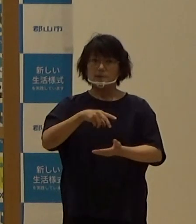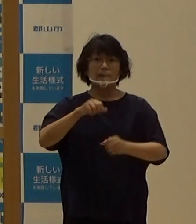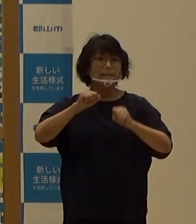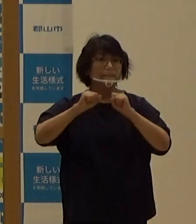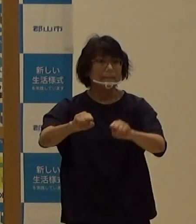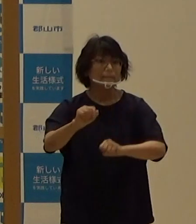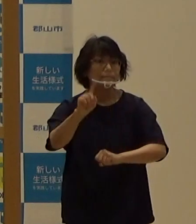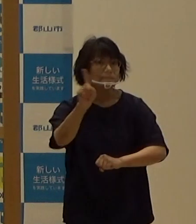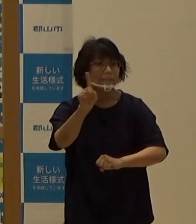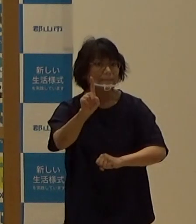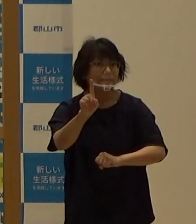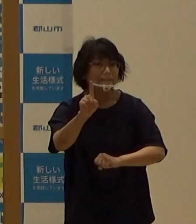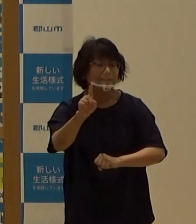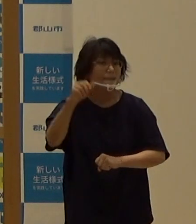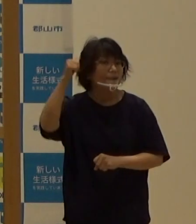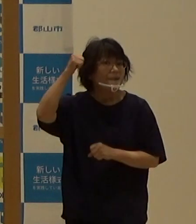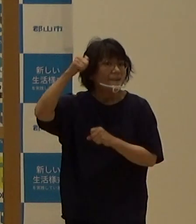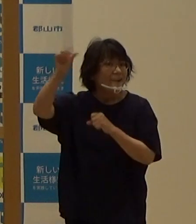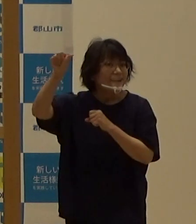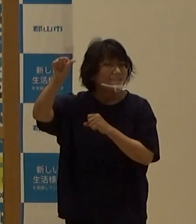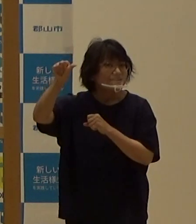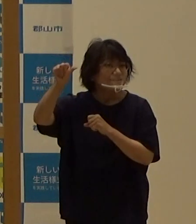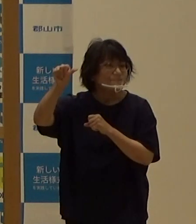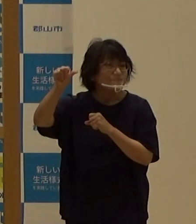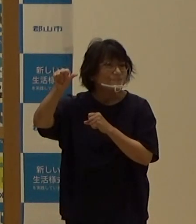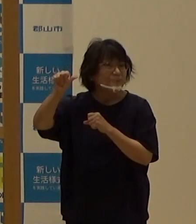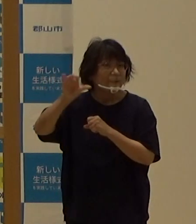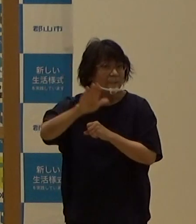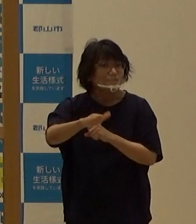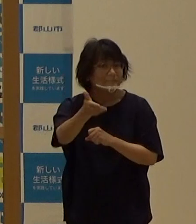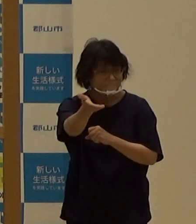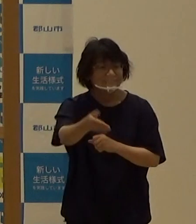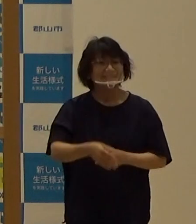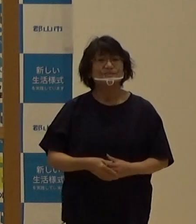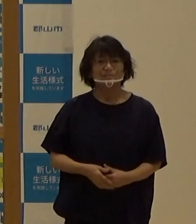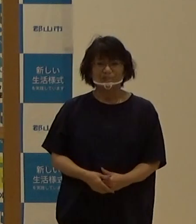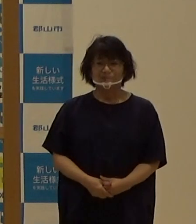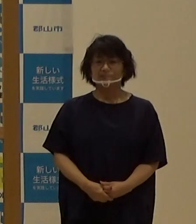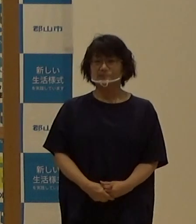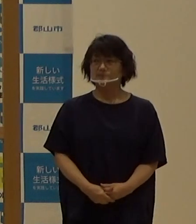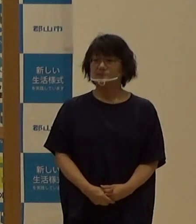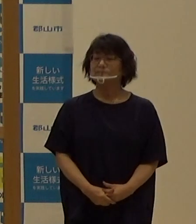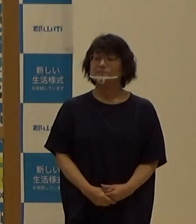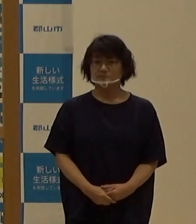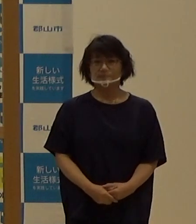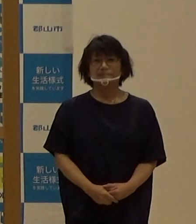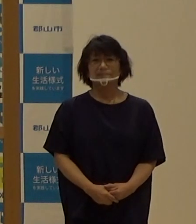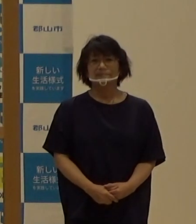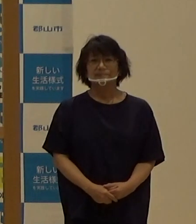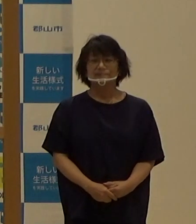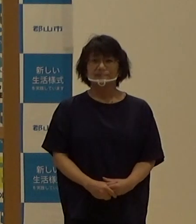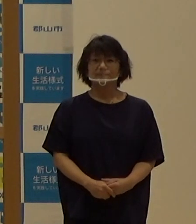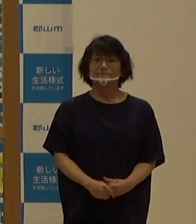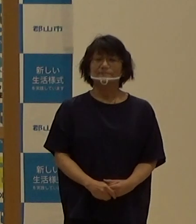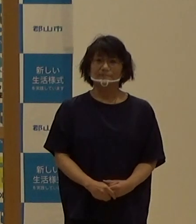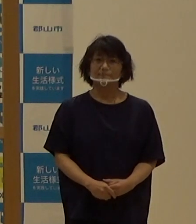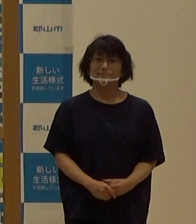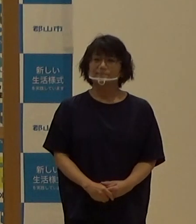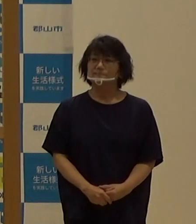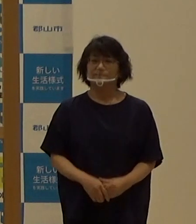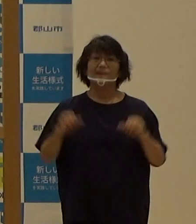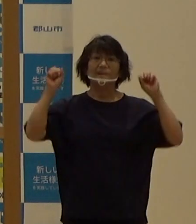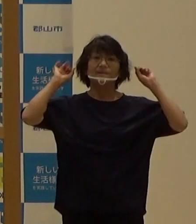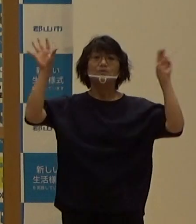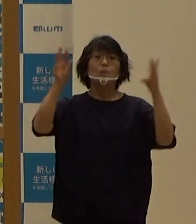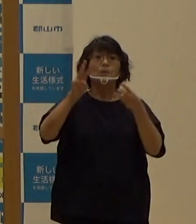ような、そのアイデアが浮かんだ部分があれば、教えていただけたらと思います。よろしくお願いします、 はい、豊田